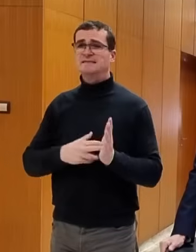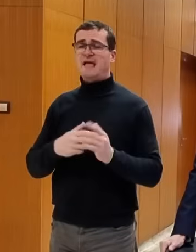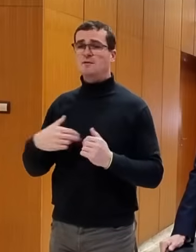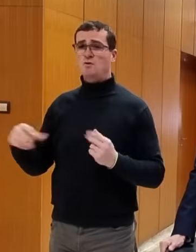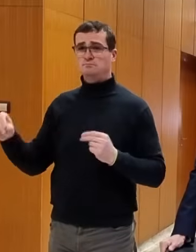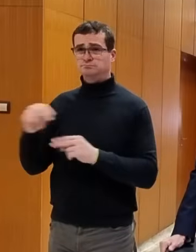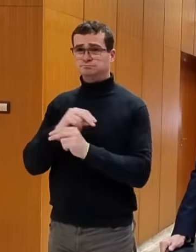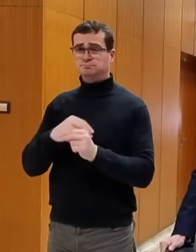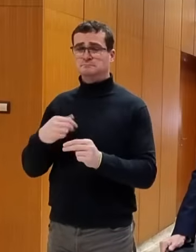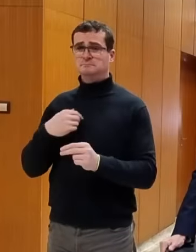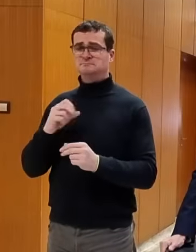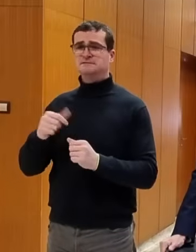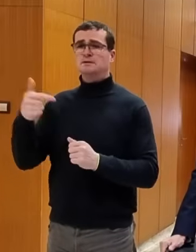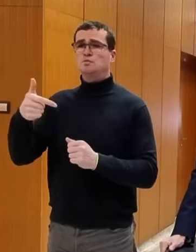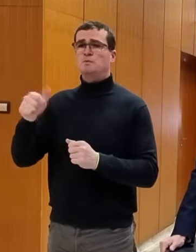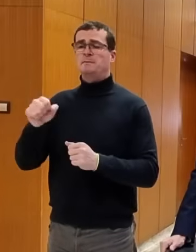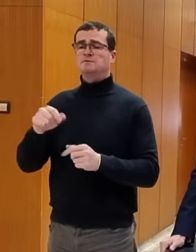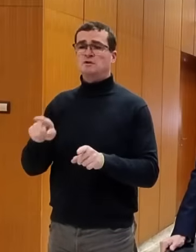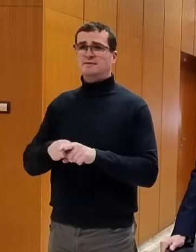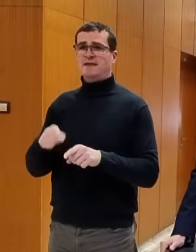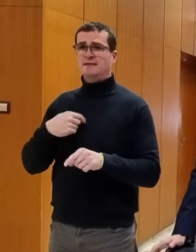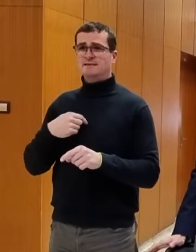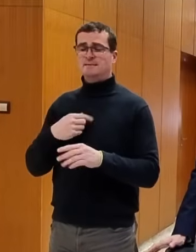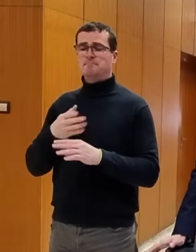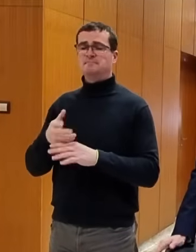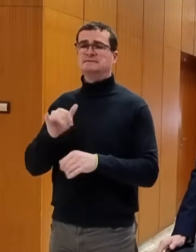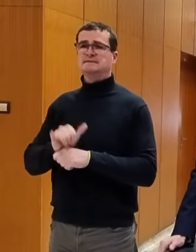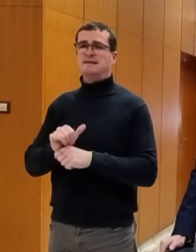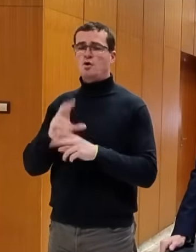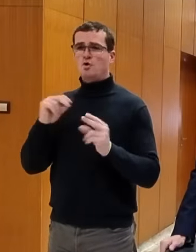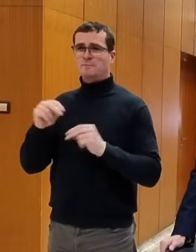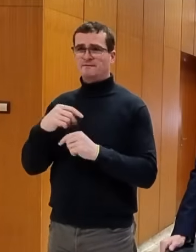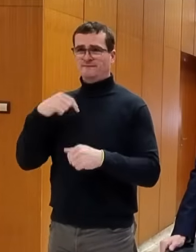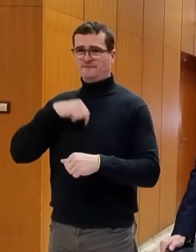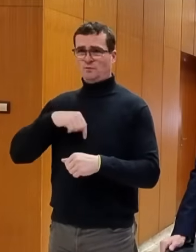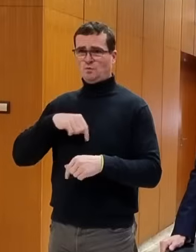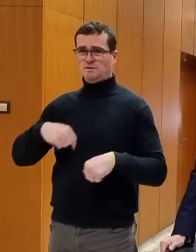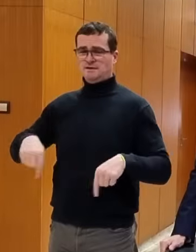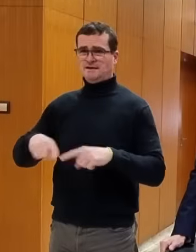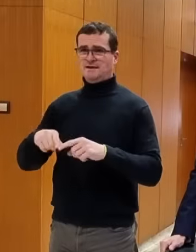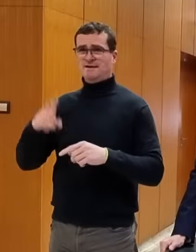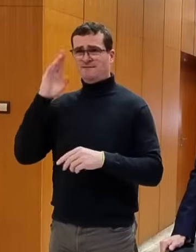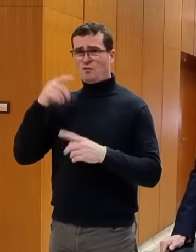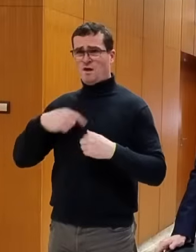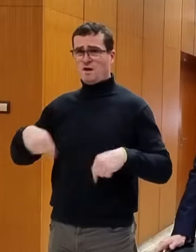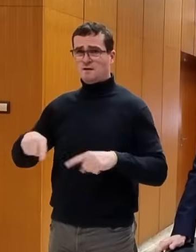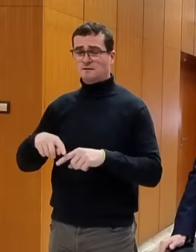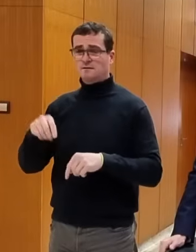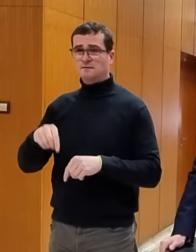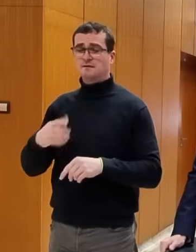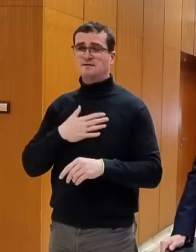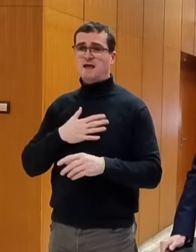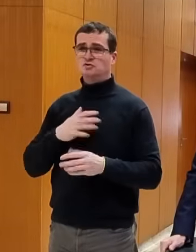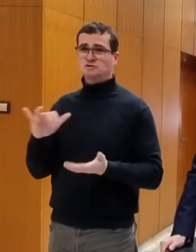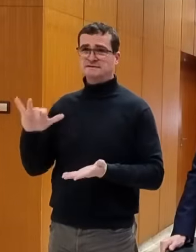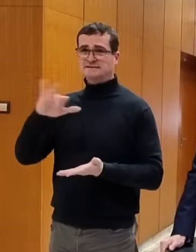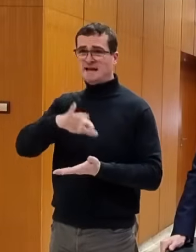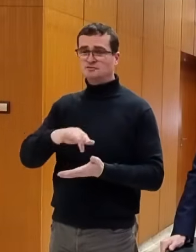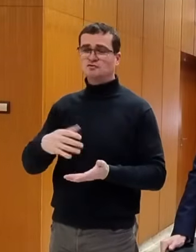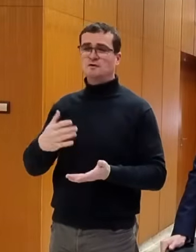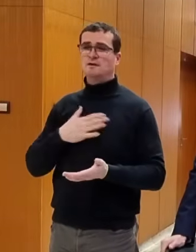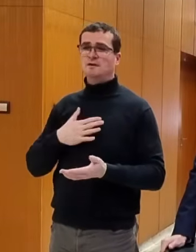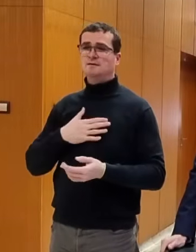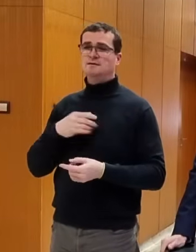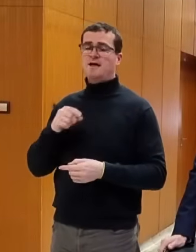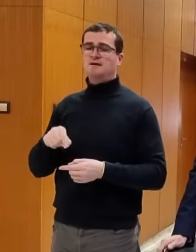Myslím si, že sú hneď na druhom mieste po tom, čo si prejdeme. Zatiaľ sme sa o tom rozprávali vo vnútri našich ozbrojených síl, keďže to sú naše stíhačky a